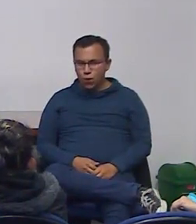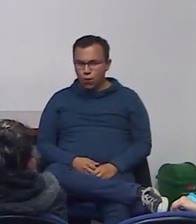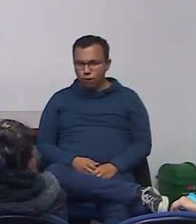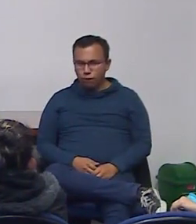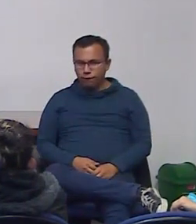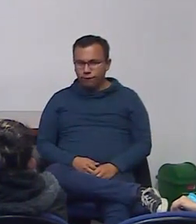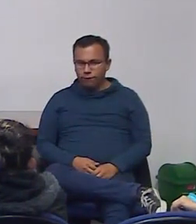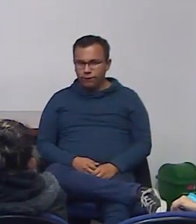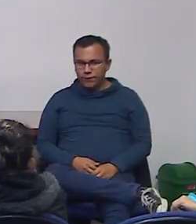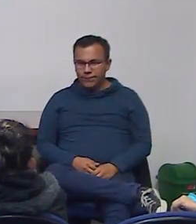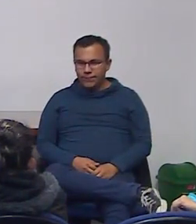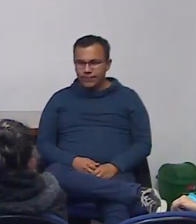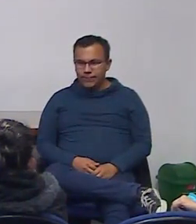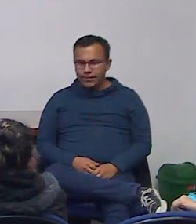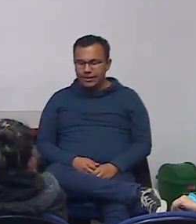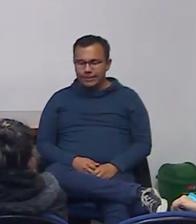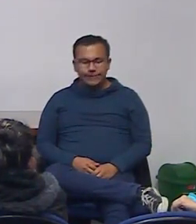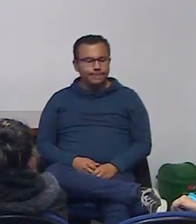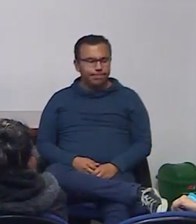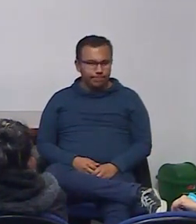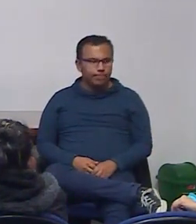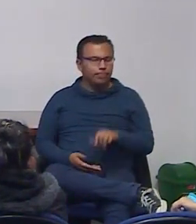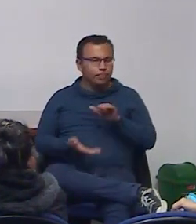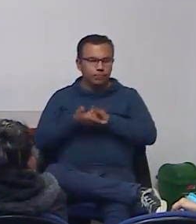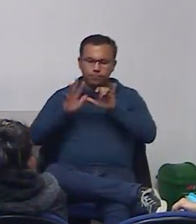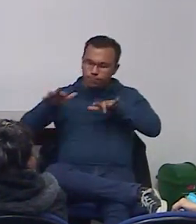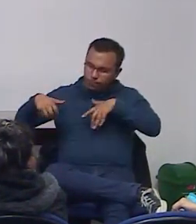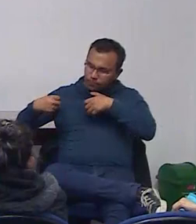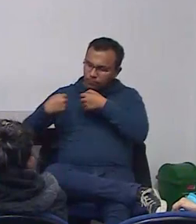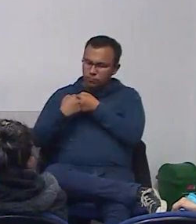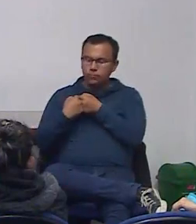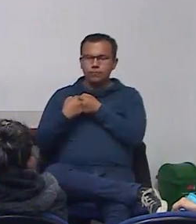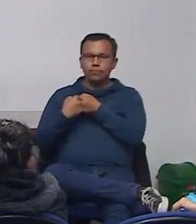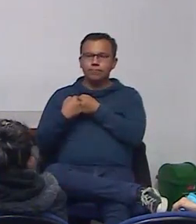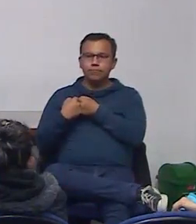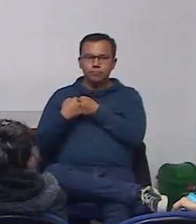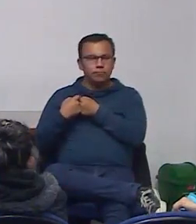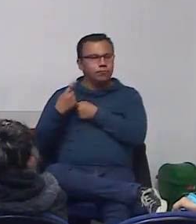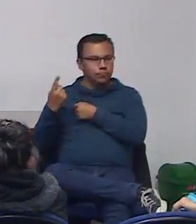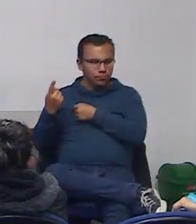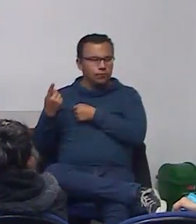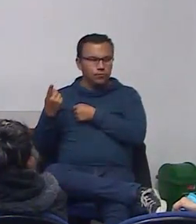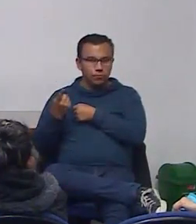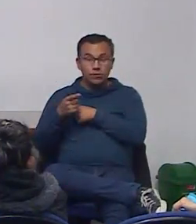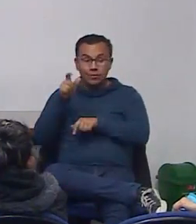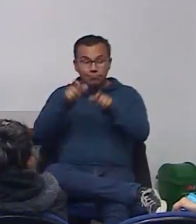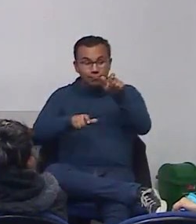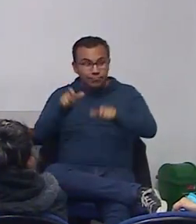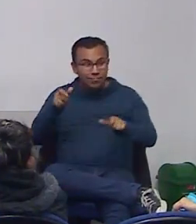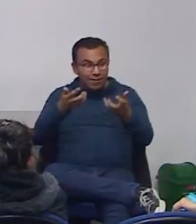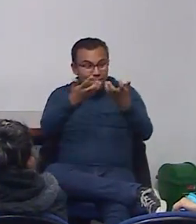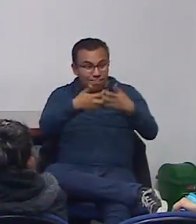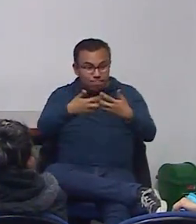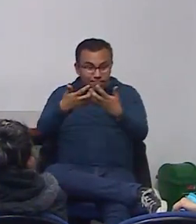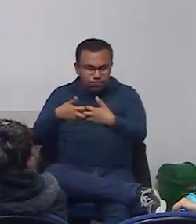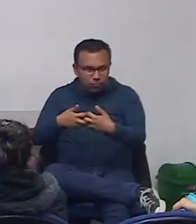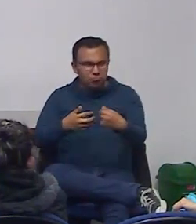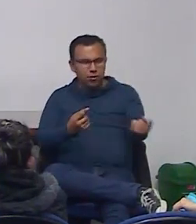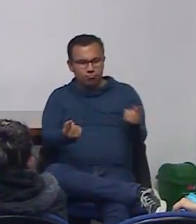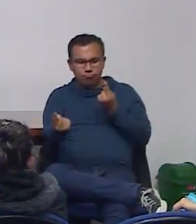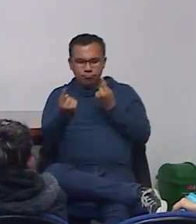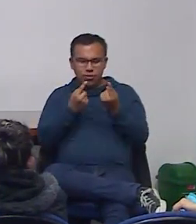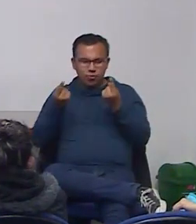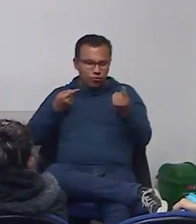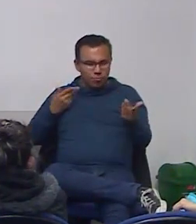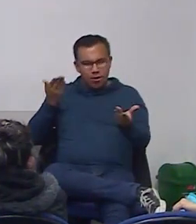eem entonces que Entonces nosotros tenemos un convenio con ellos en donde eh los chicos que están en empresa pues van y visitan